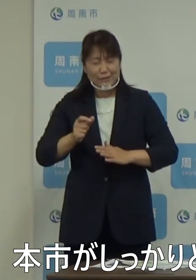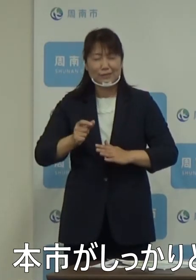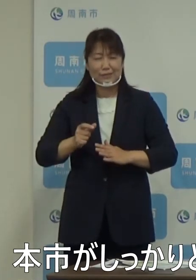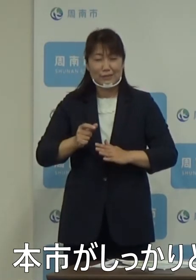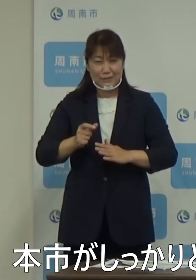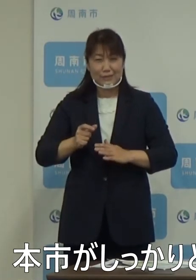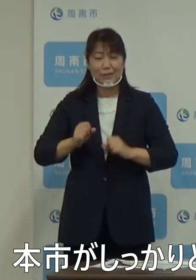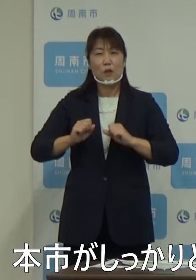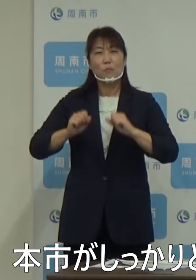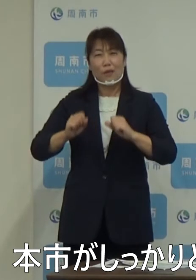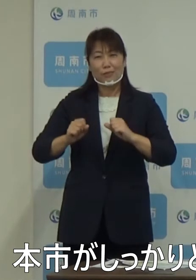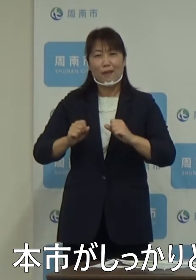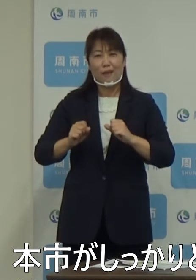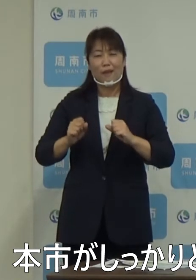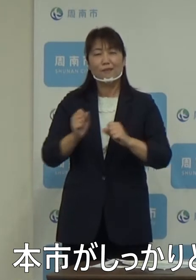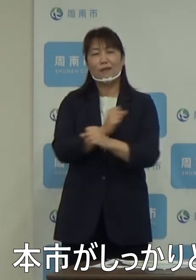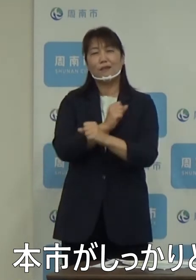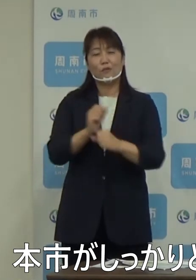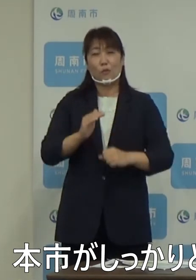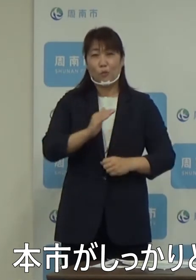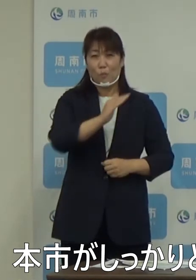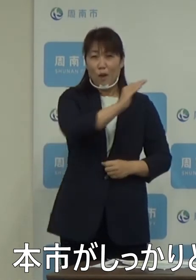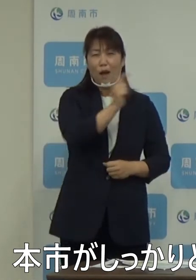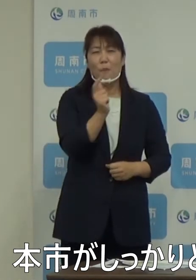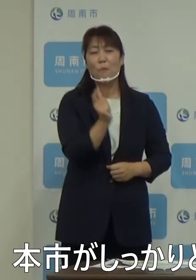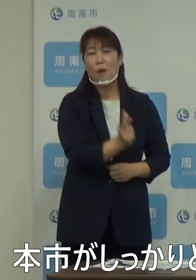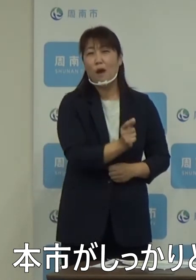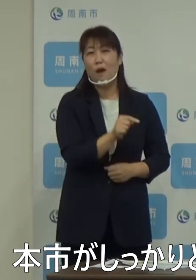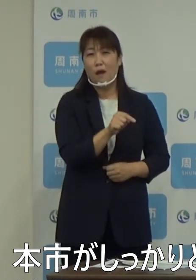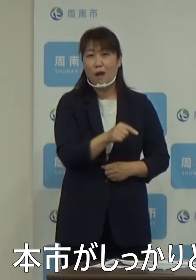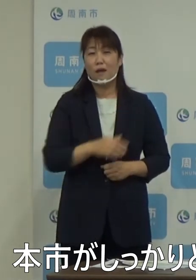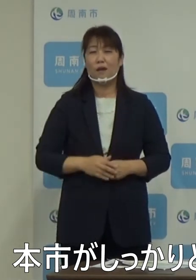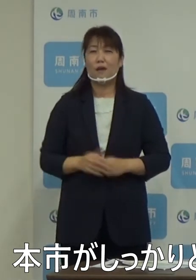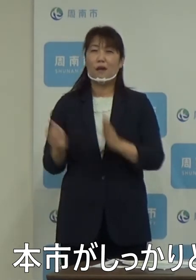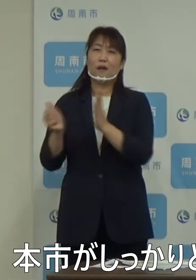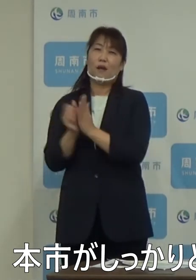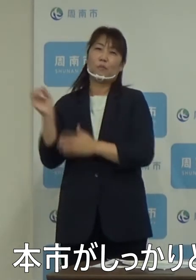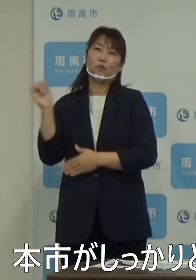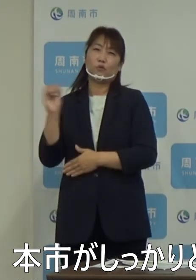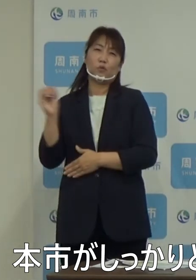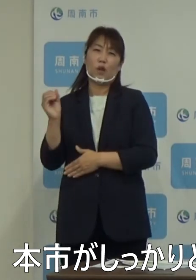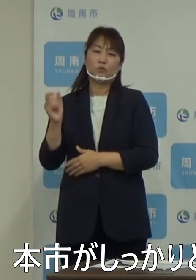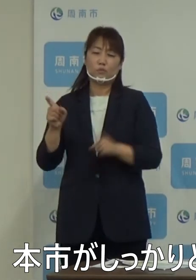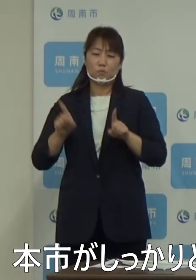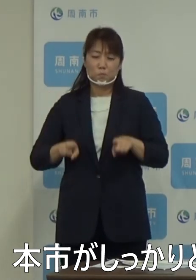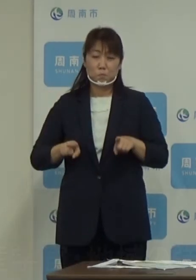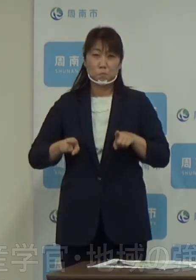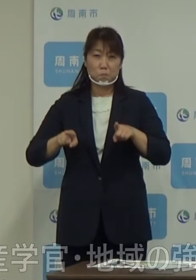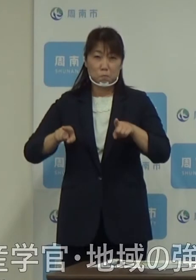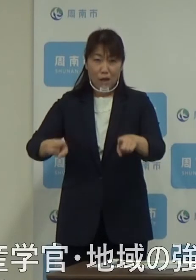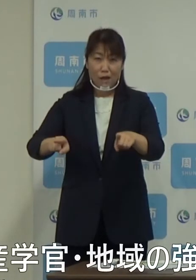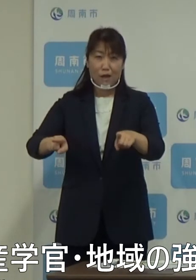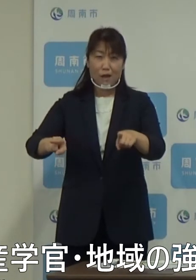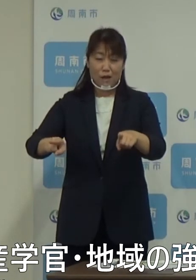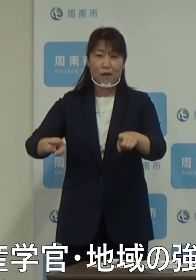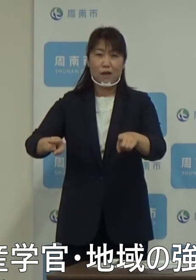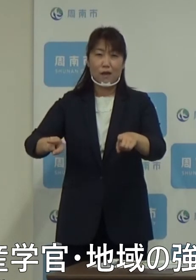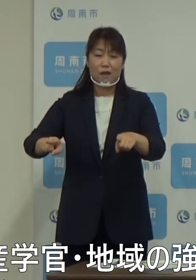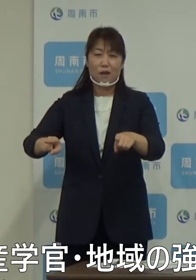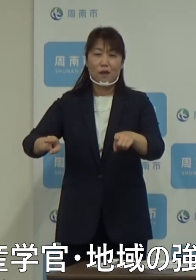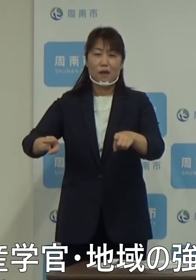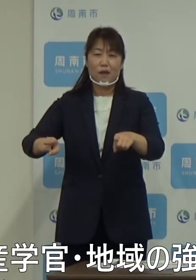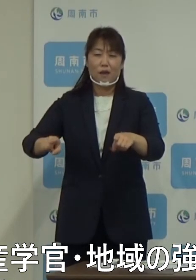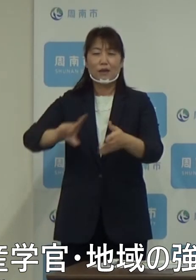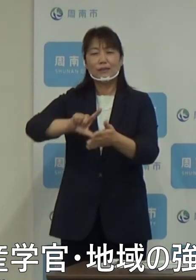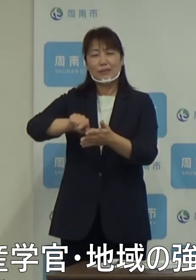コンビナートの産業競争力の維持強化とカーボンニュートラルの両立に向け、産学官地